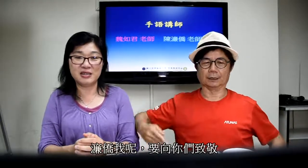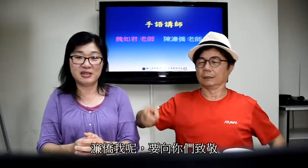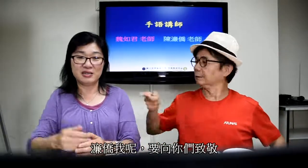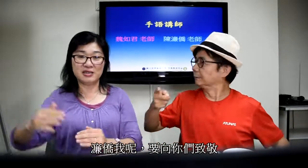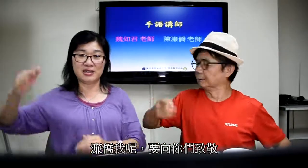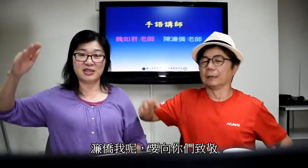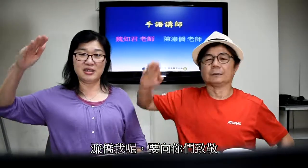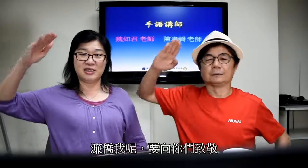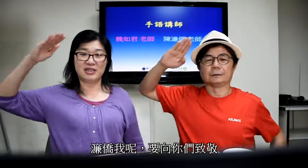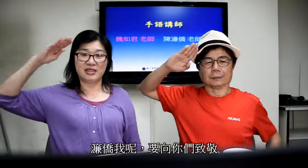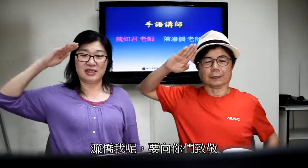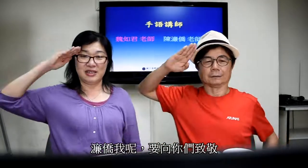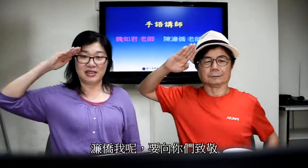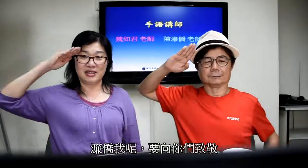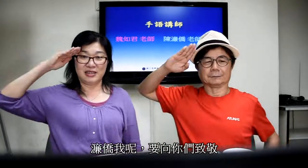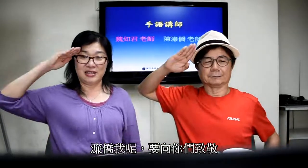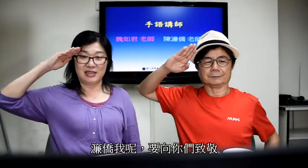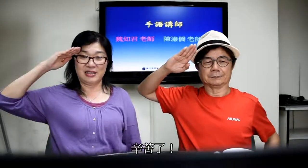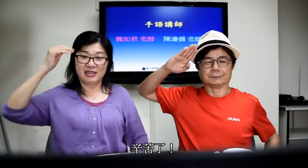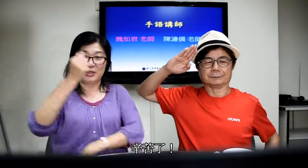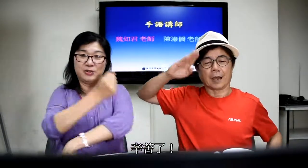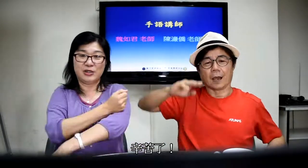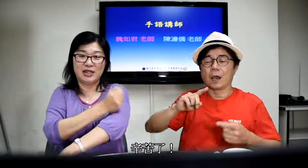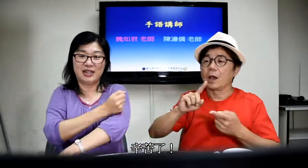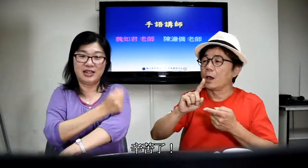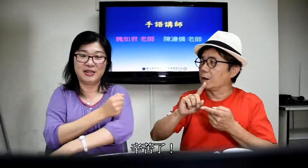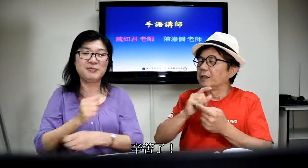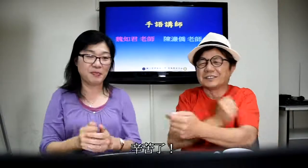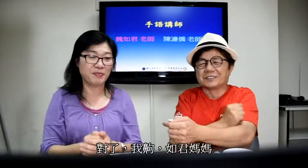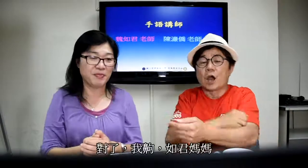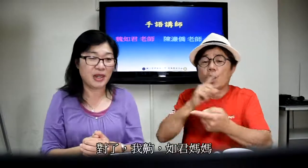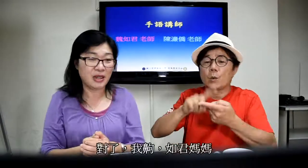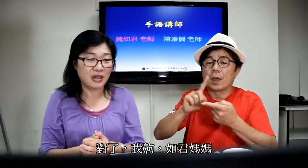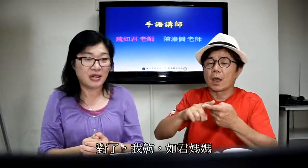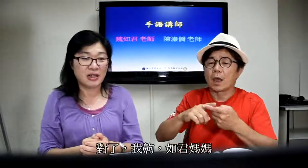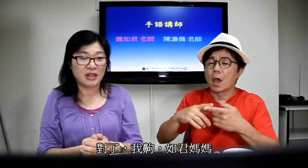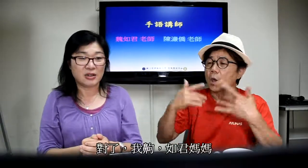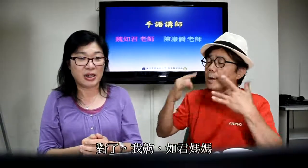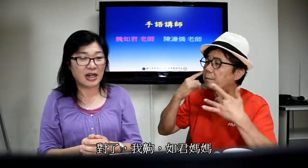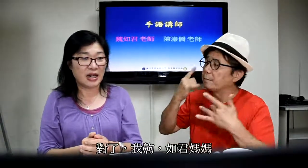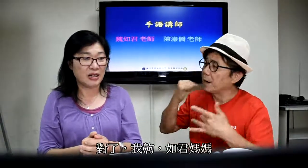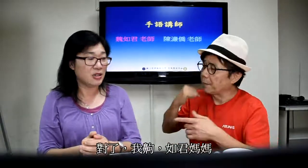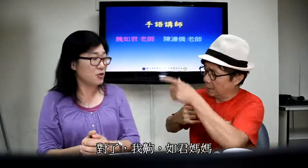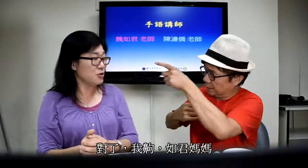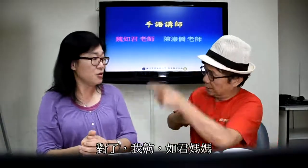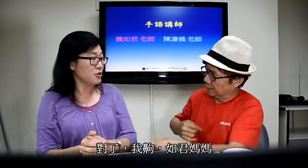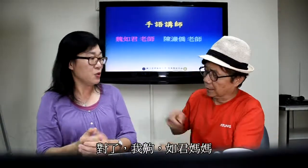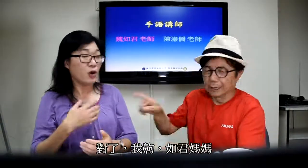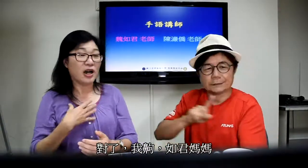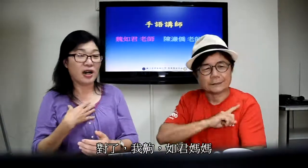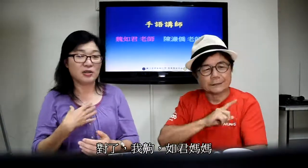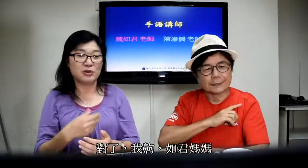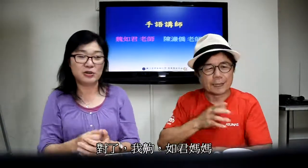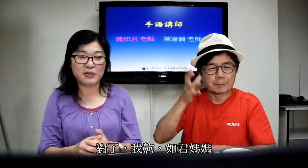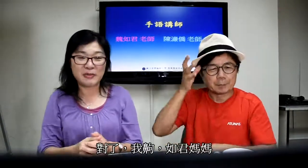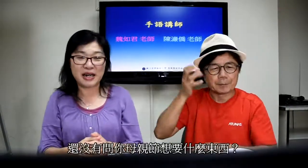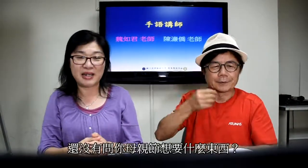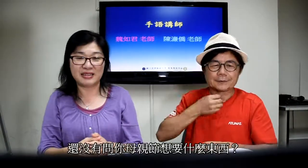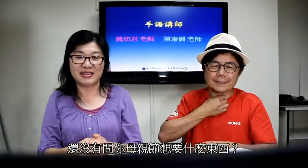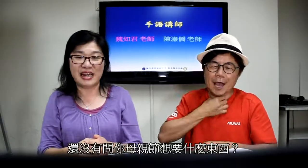致敬，辛苦了。对了，如我哈，如今妈妈还没